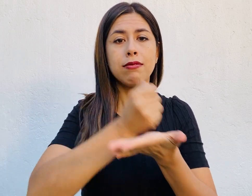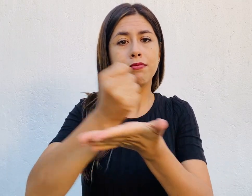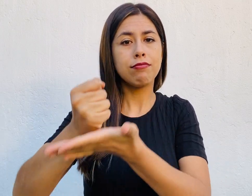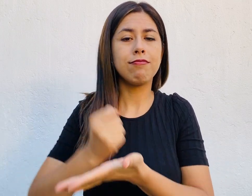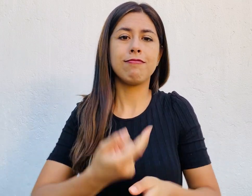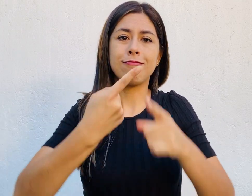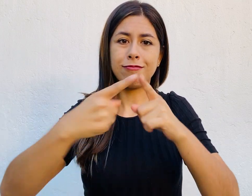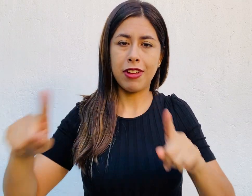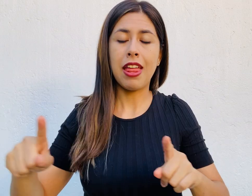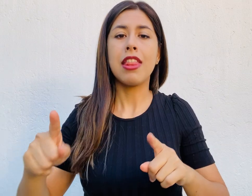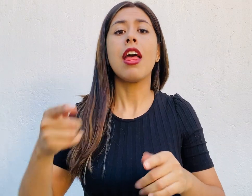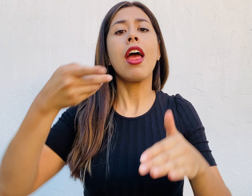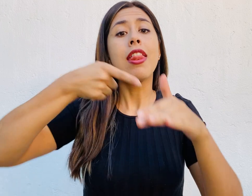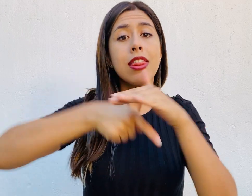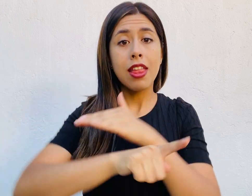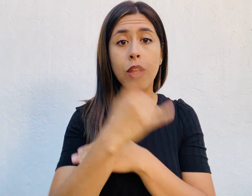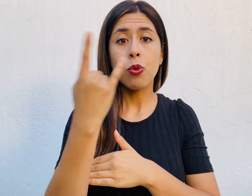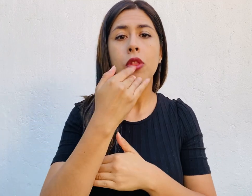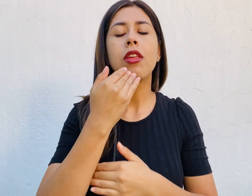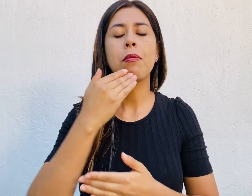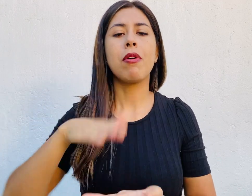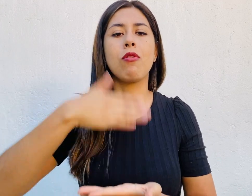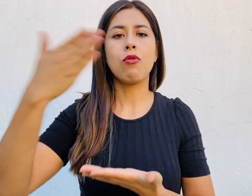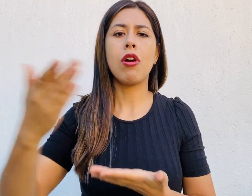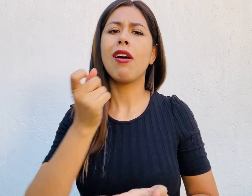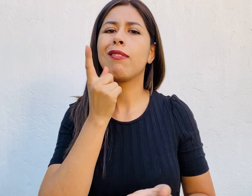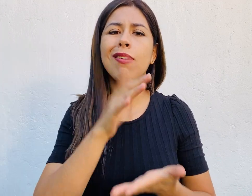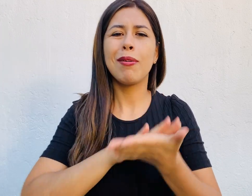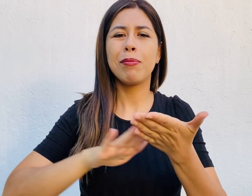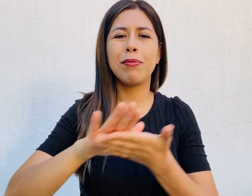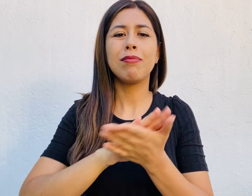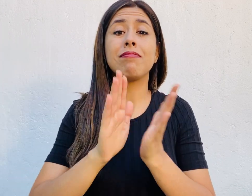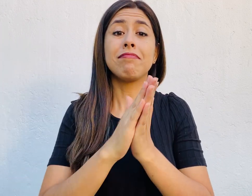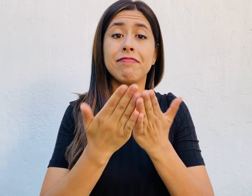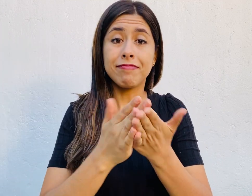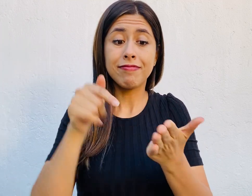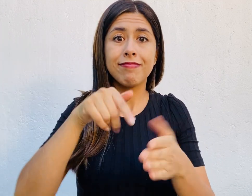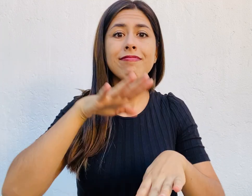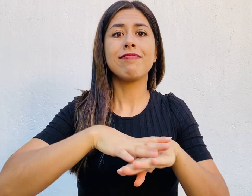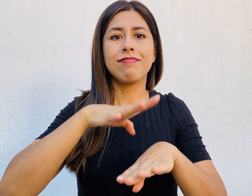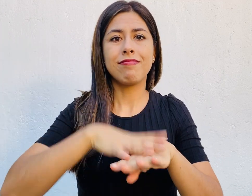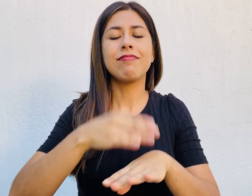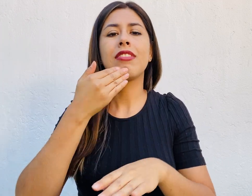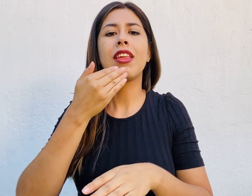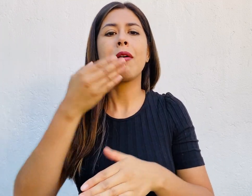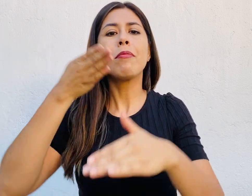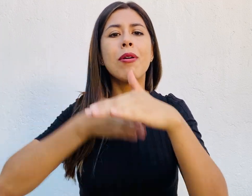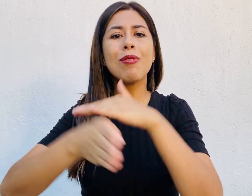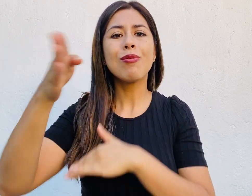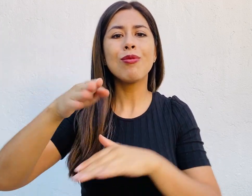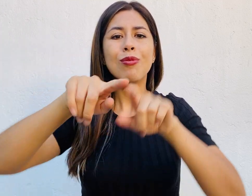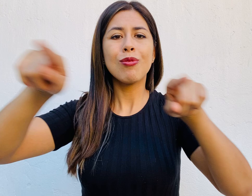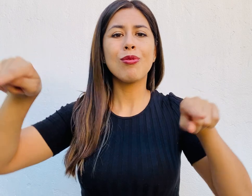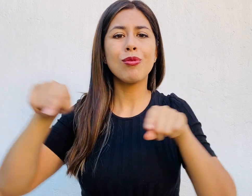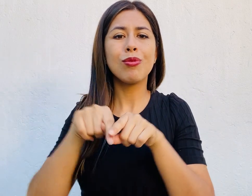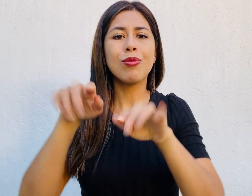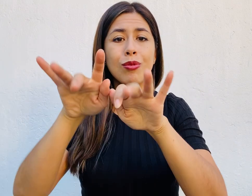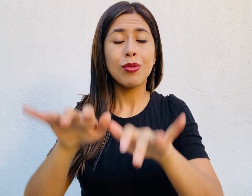universidad. Entre ellos, préstamos de libros en la biblioteca, acceso a laboratorios de computación y a kioscos de impresión